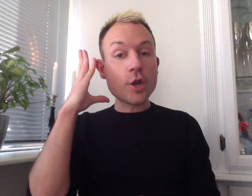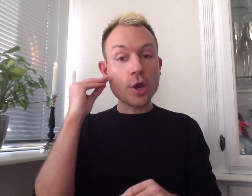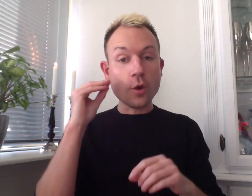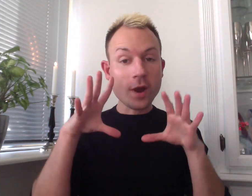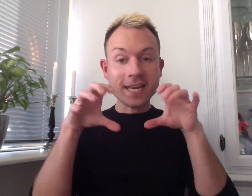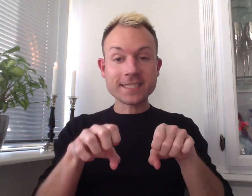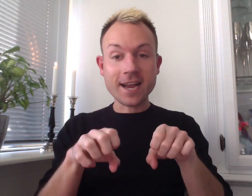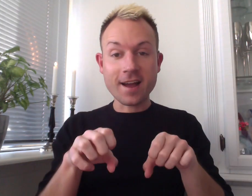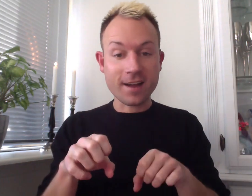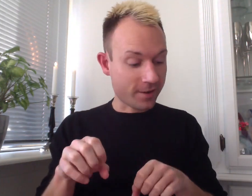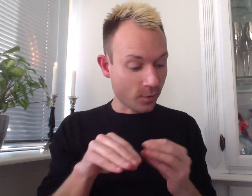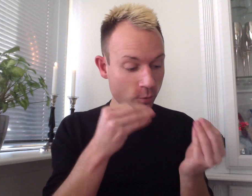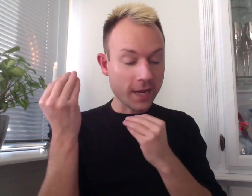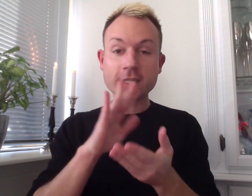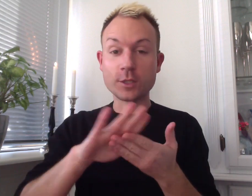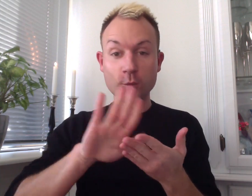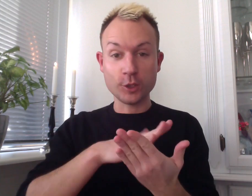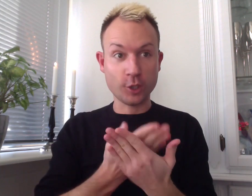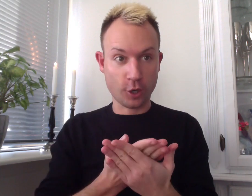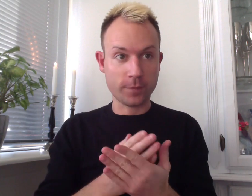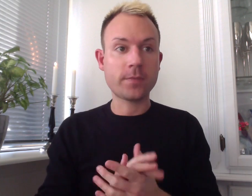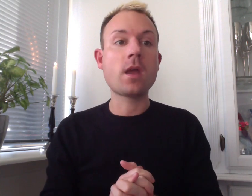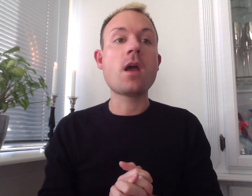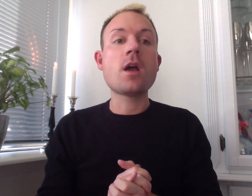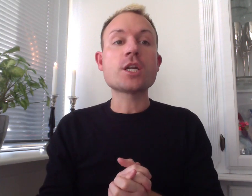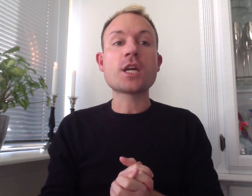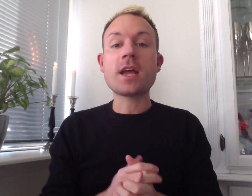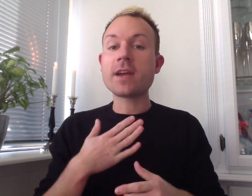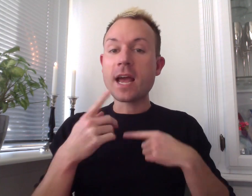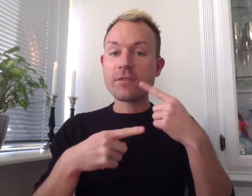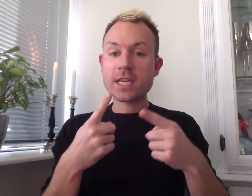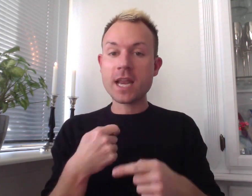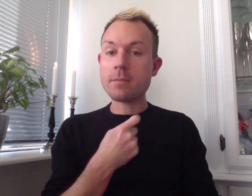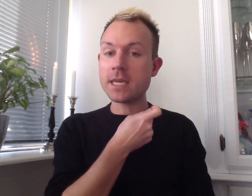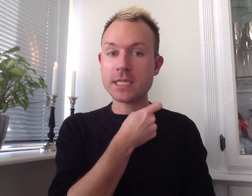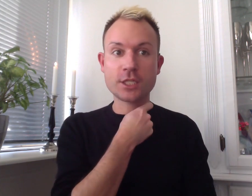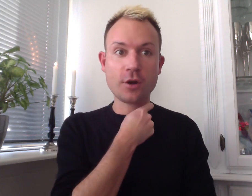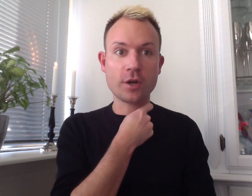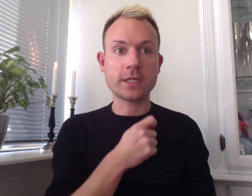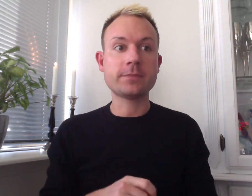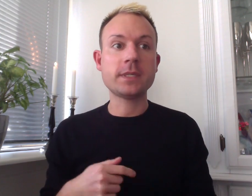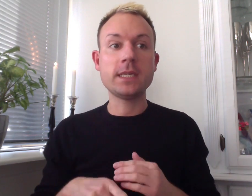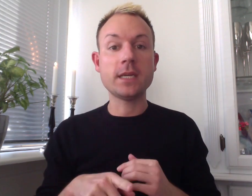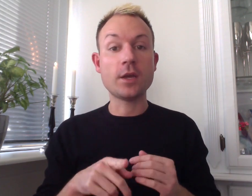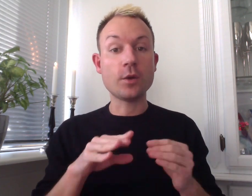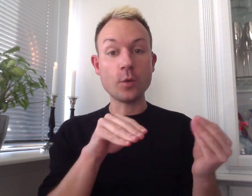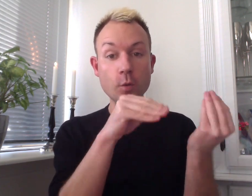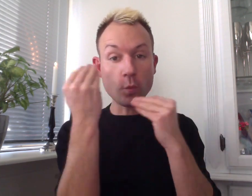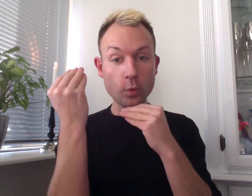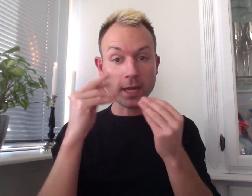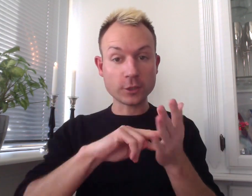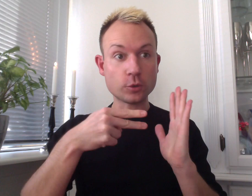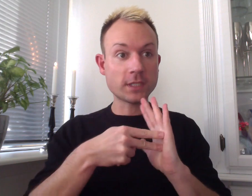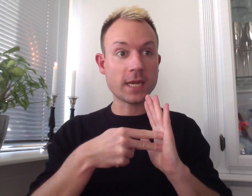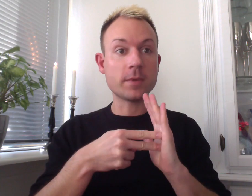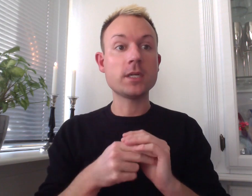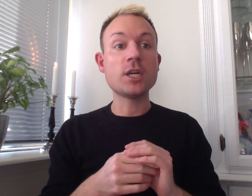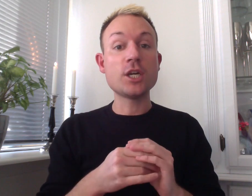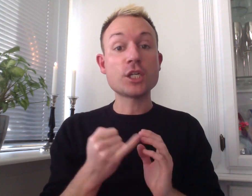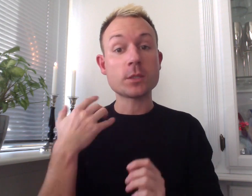Døve indtager uddannet uden tolk. Så jeg vil gerne fortælle min historie i uddannelsessystemet, som